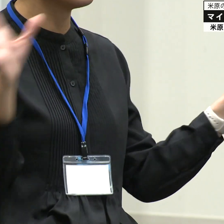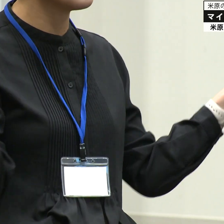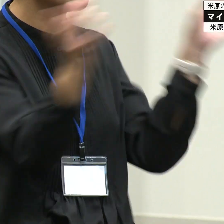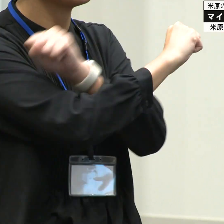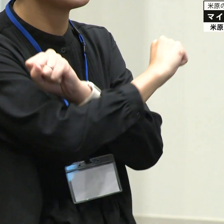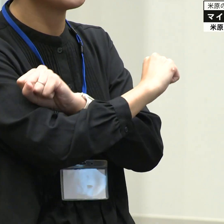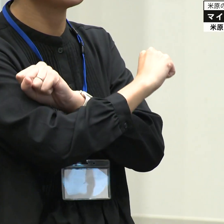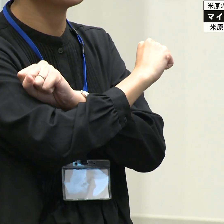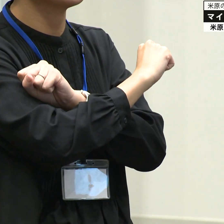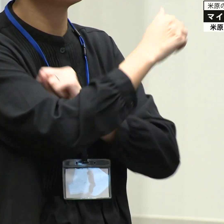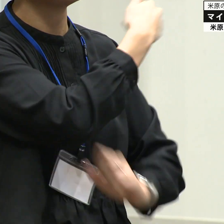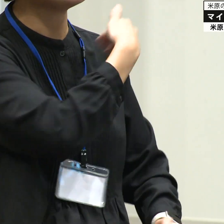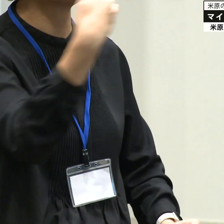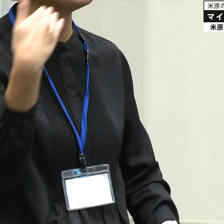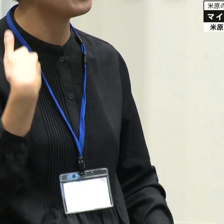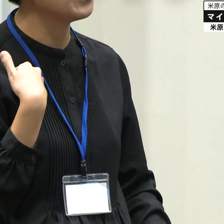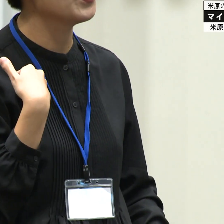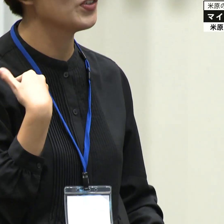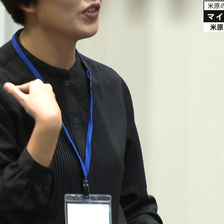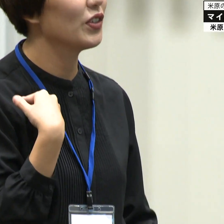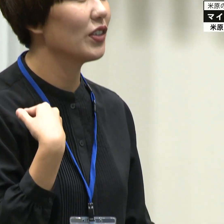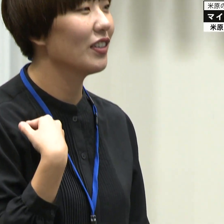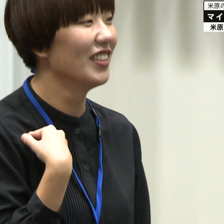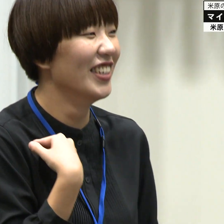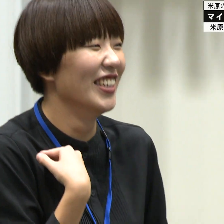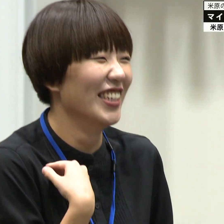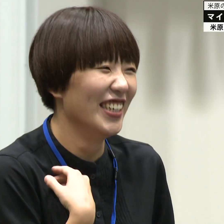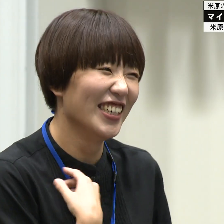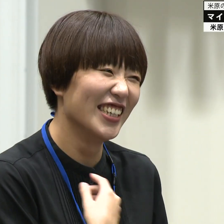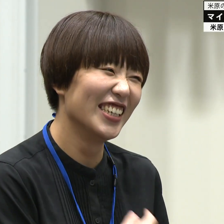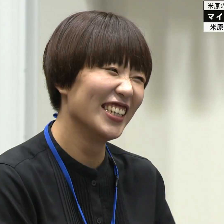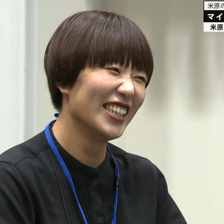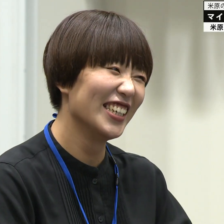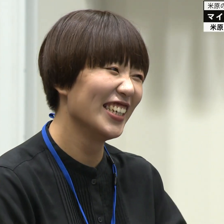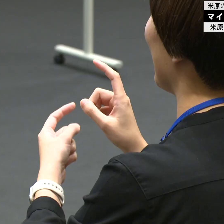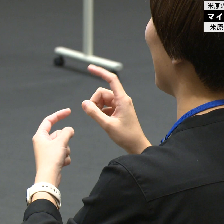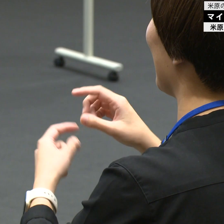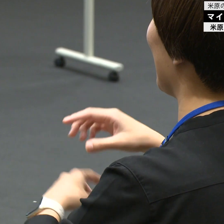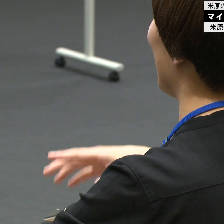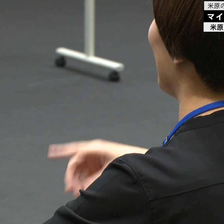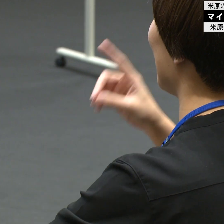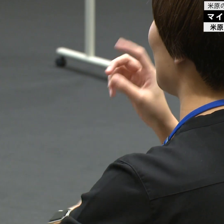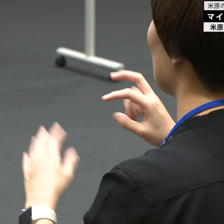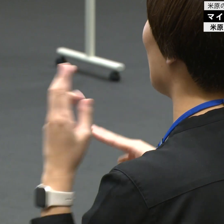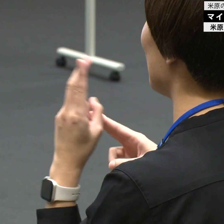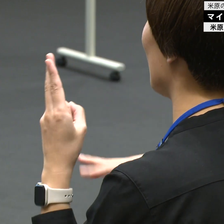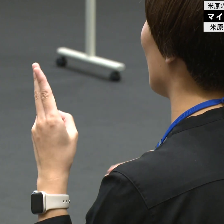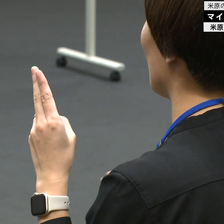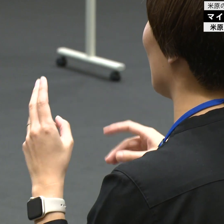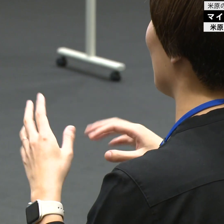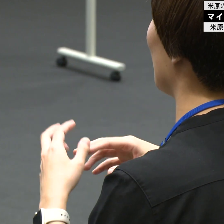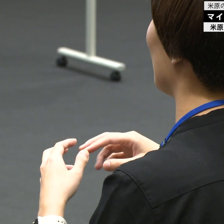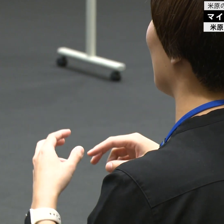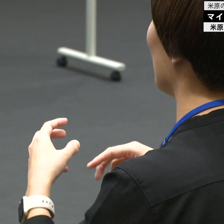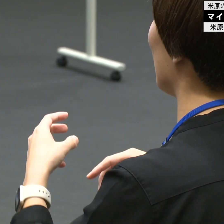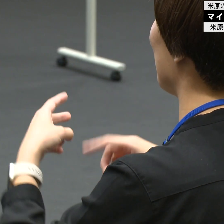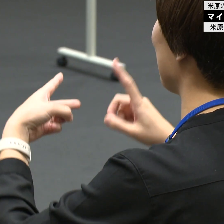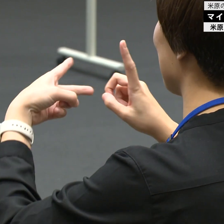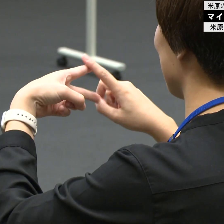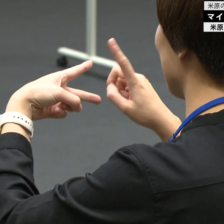する講座の受講や全国統一試験の合格が必要であり、高い知識と技術が求められる。